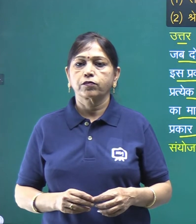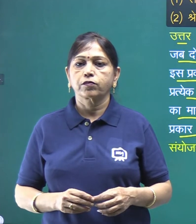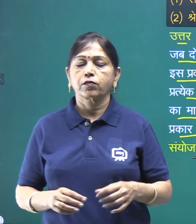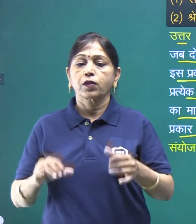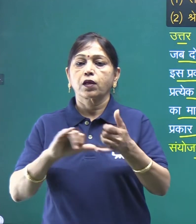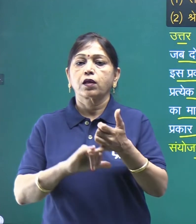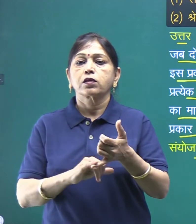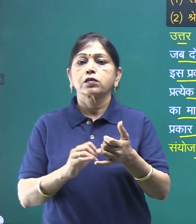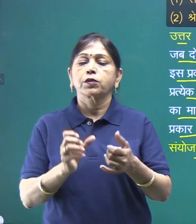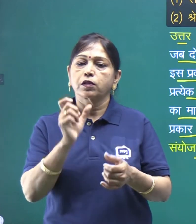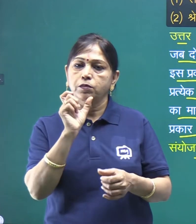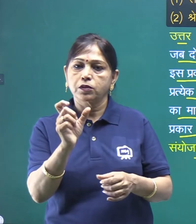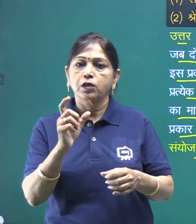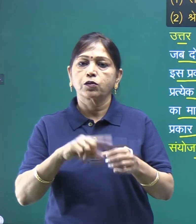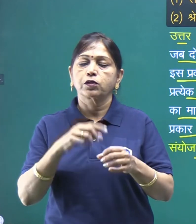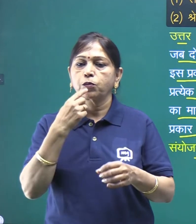समांतर क्रम संयोजन कहते हैं।